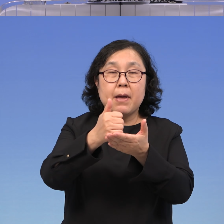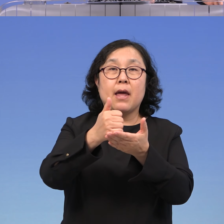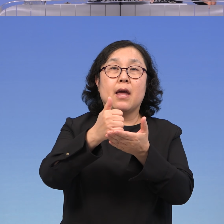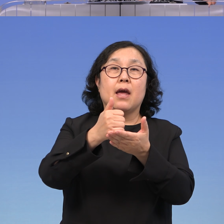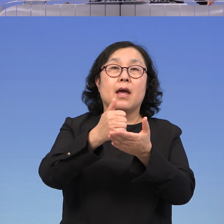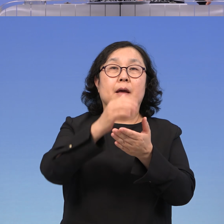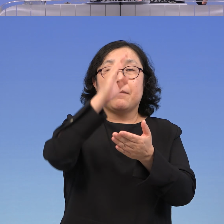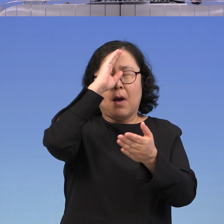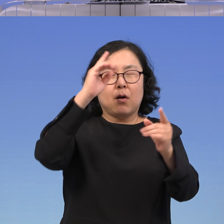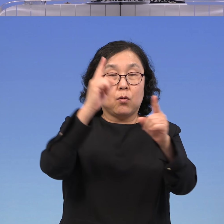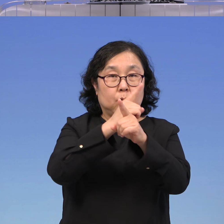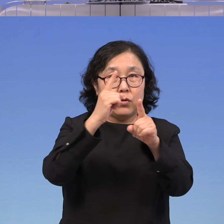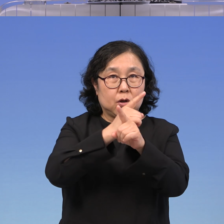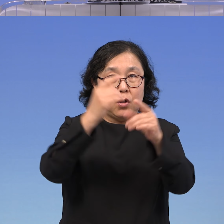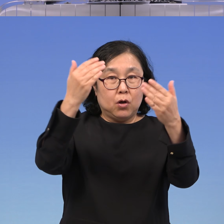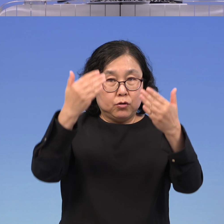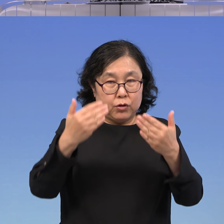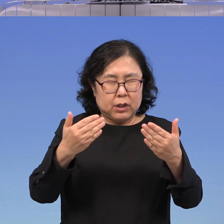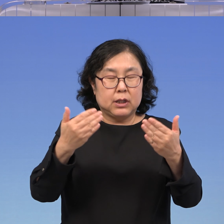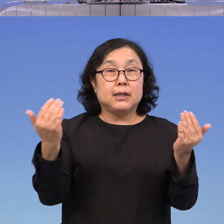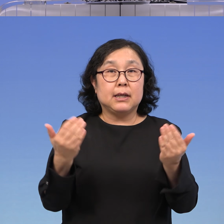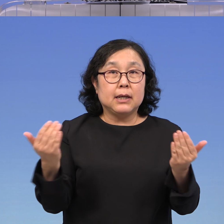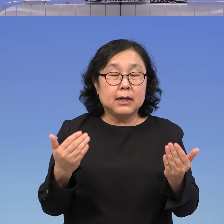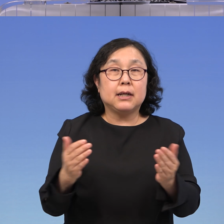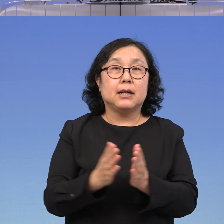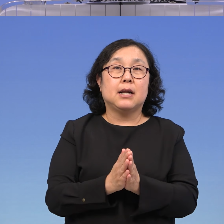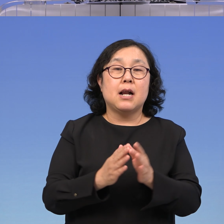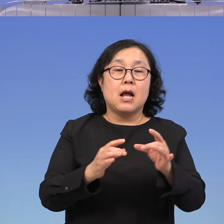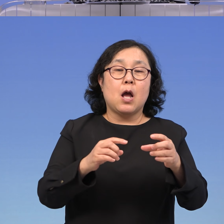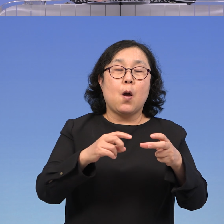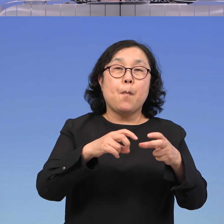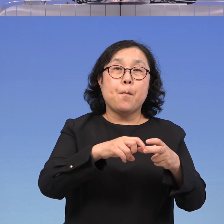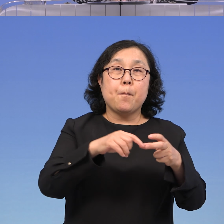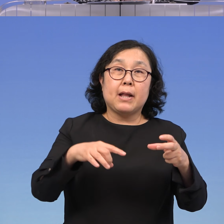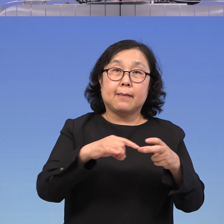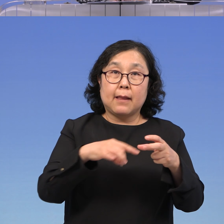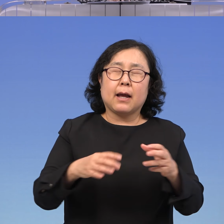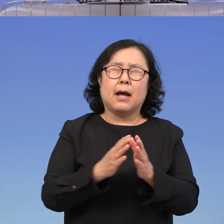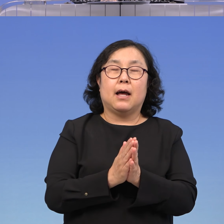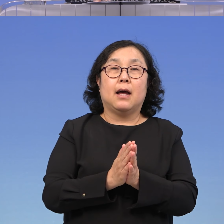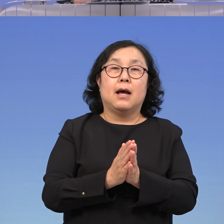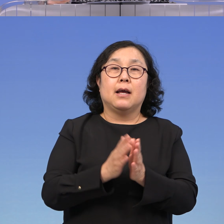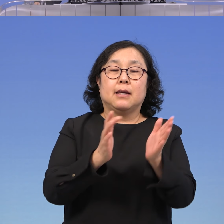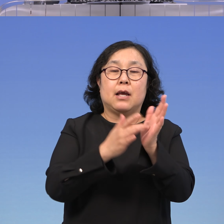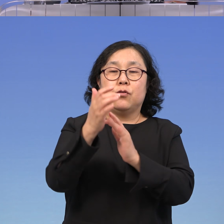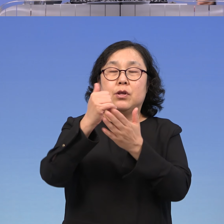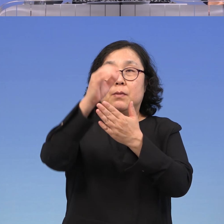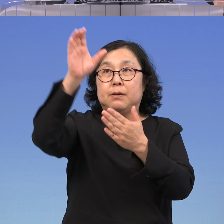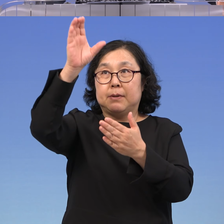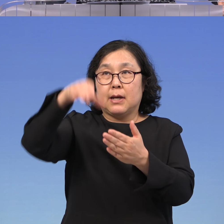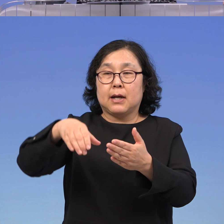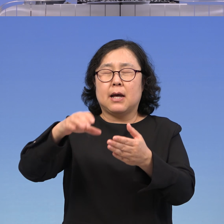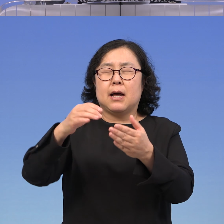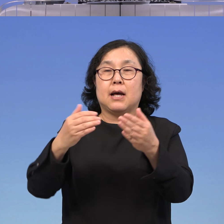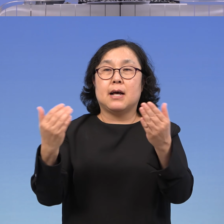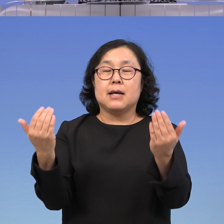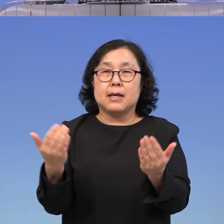마태가 주님의 십자가 사건과 연결시키는 이 내용을 가지고 오늘 우리는 그